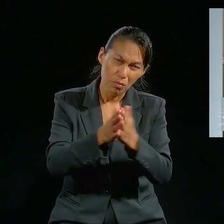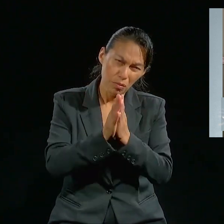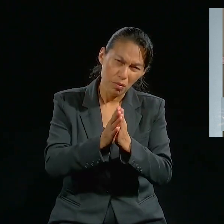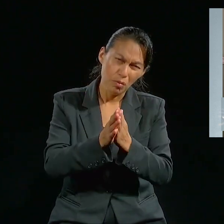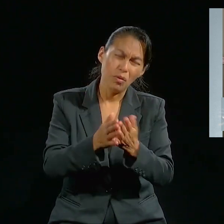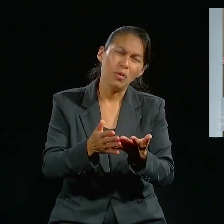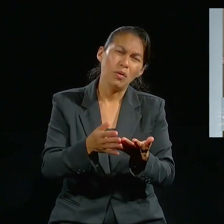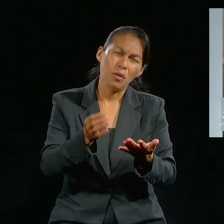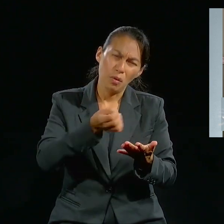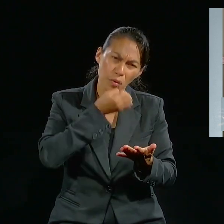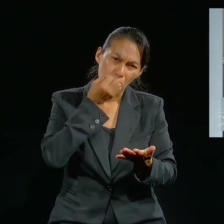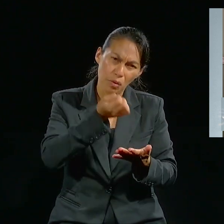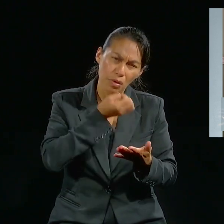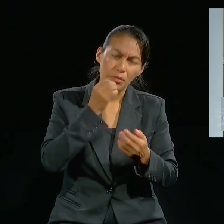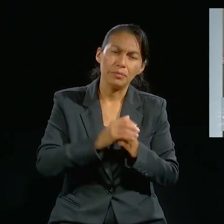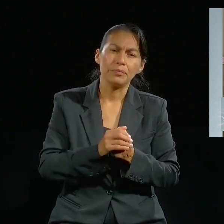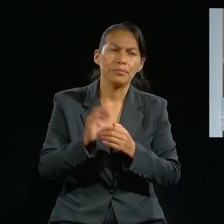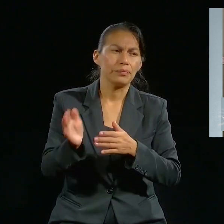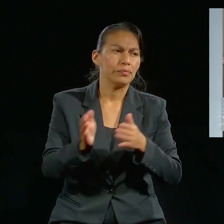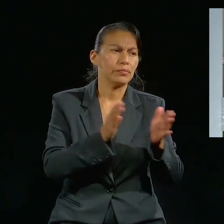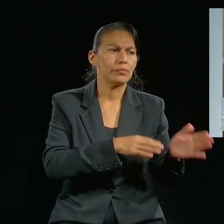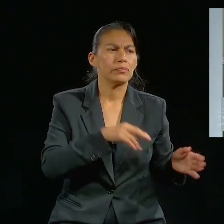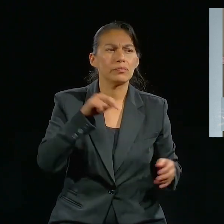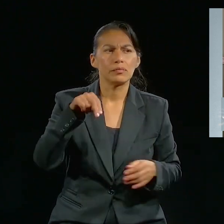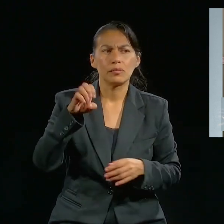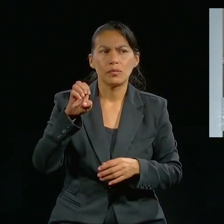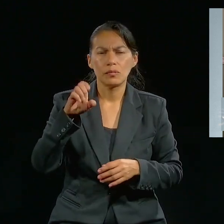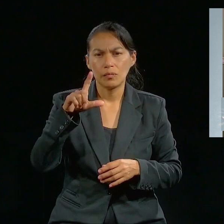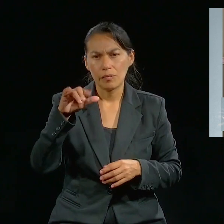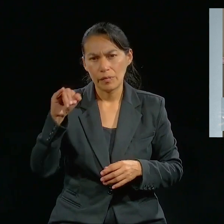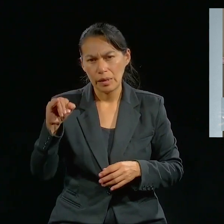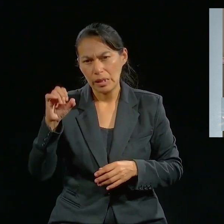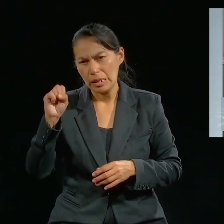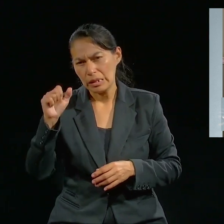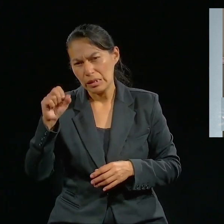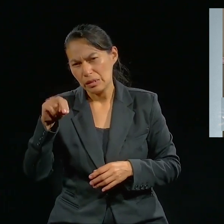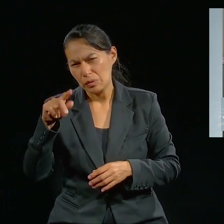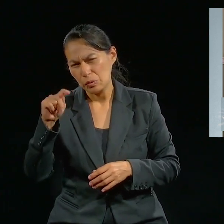Noeli Santos buenas noches dice Noeli